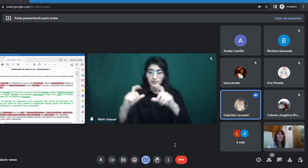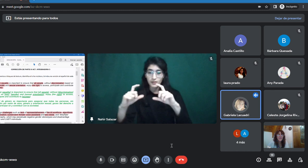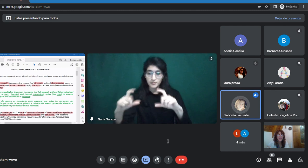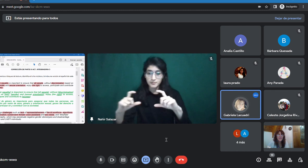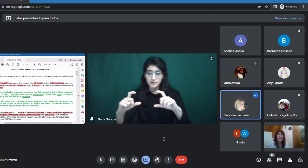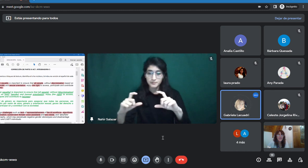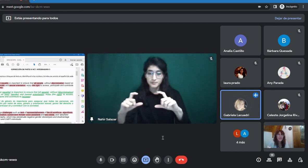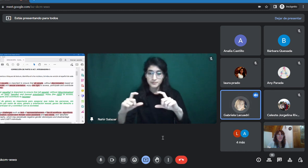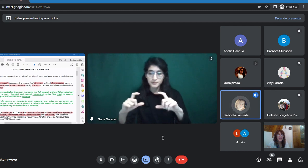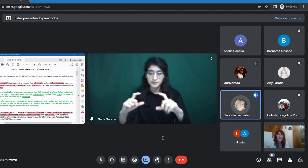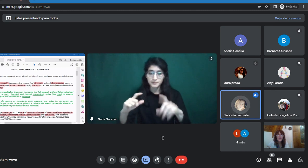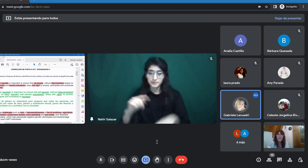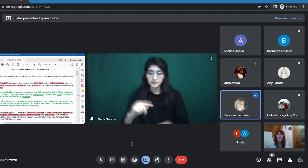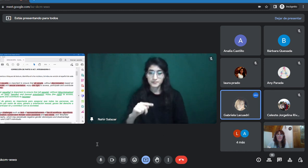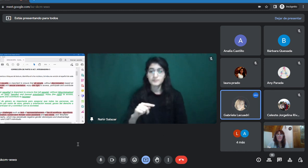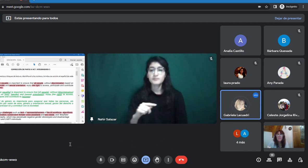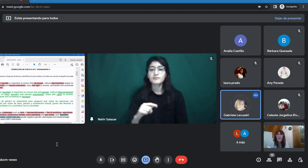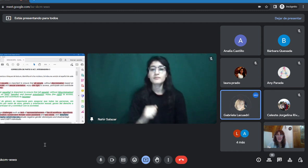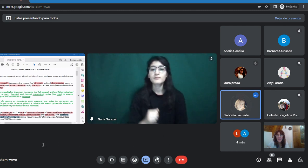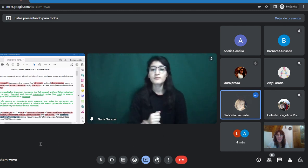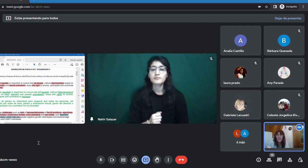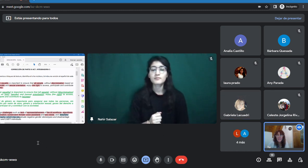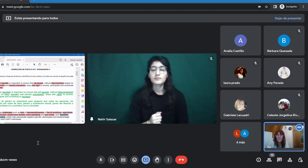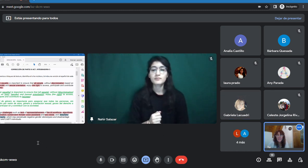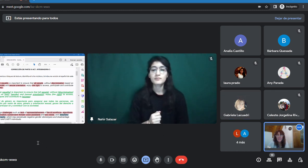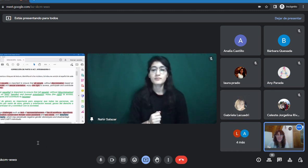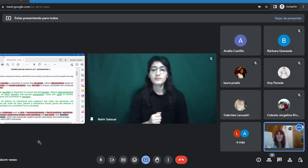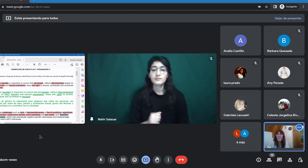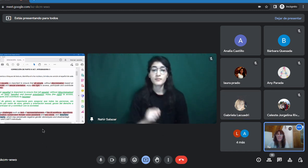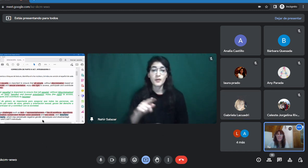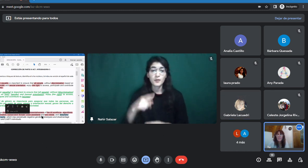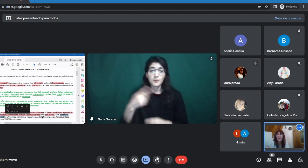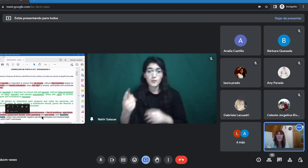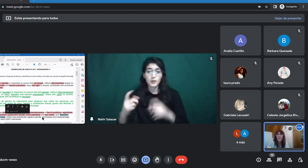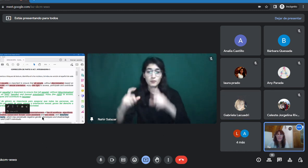Deep fake pornography. Bien.